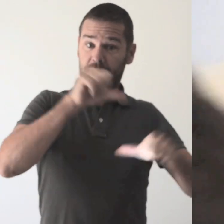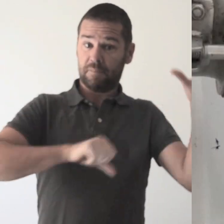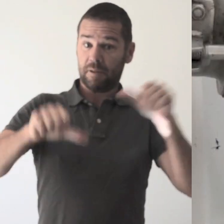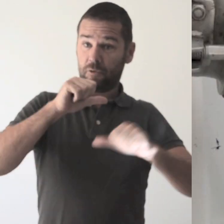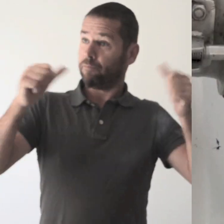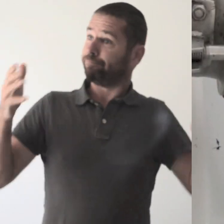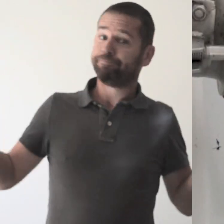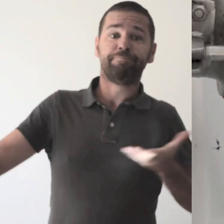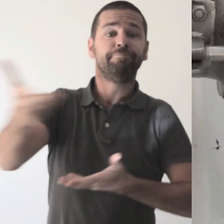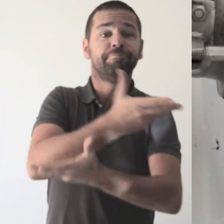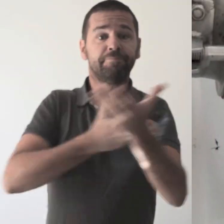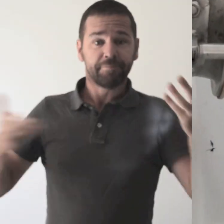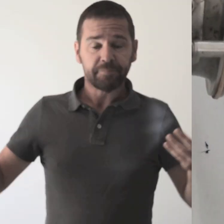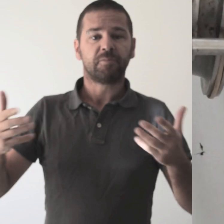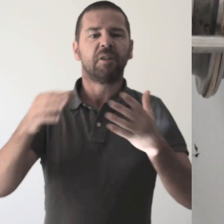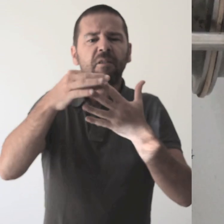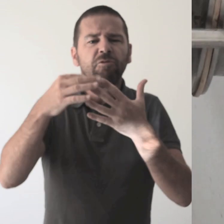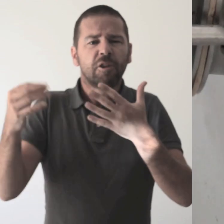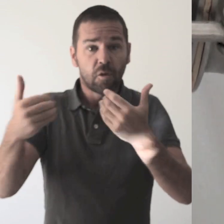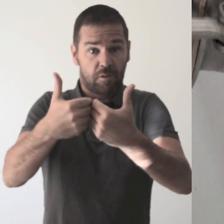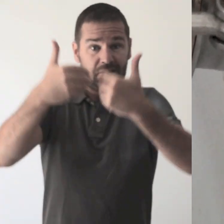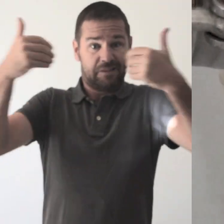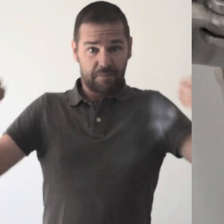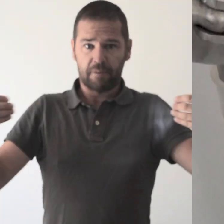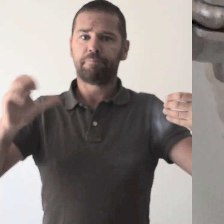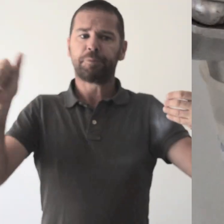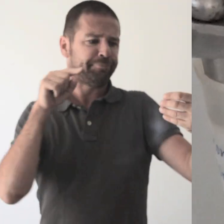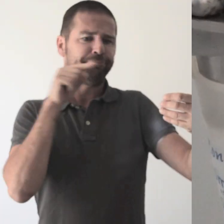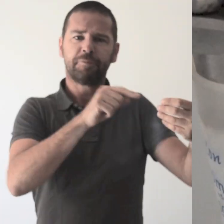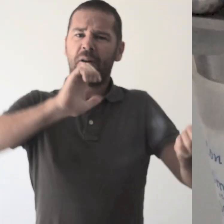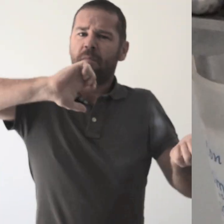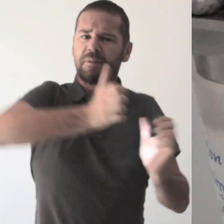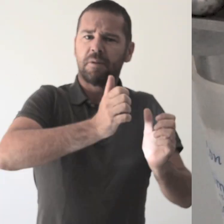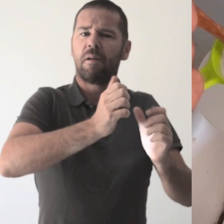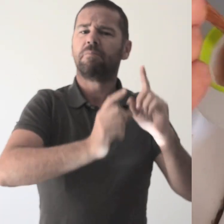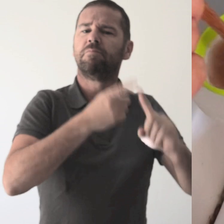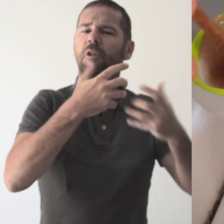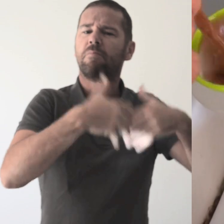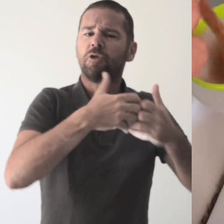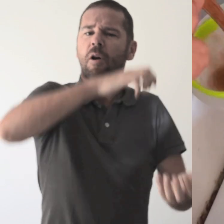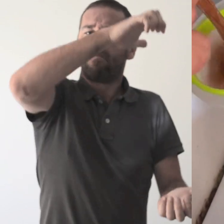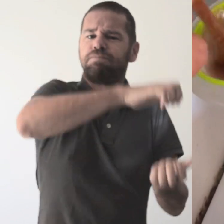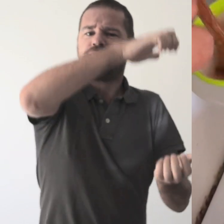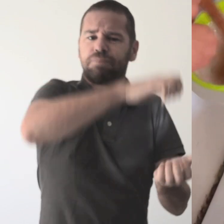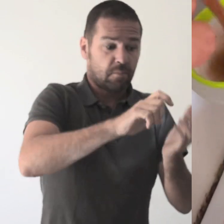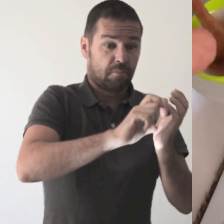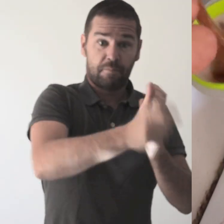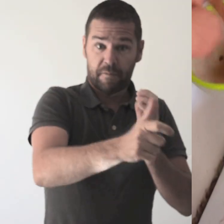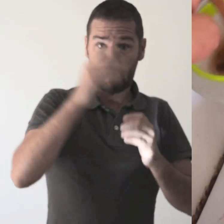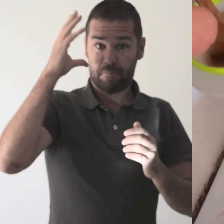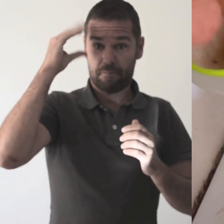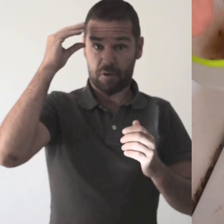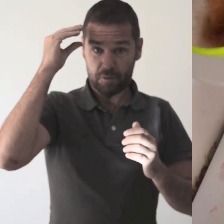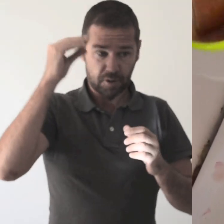les échantillons sont séparés donc en deux. Une première partie qui est pressée avec un pressoir pneumatique pour après faire la maturité